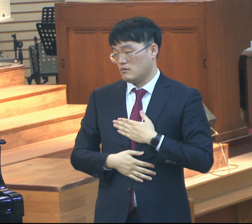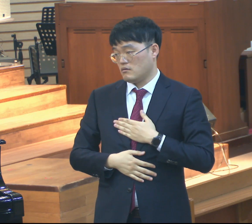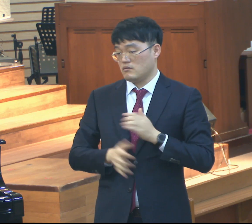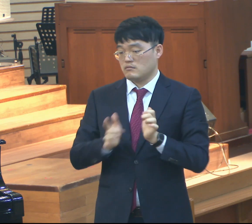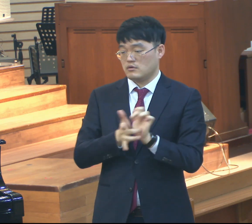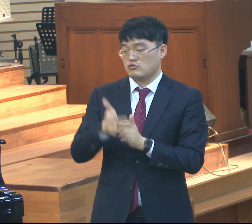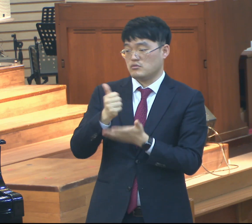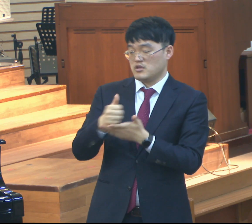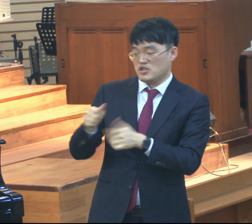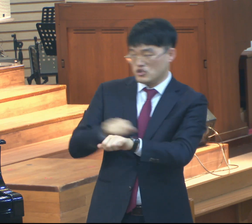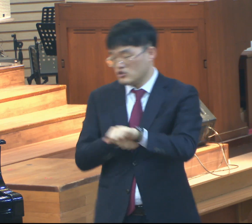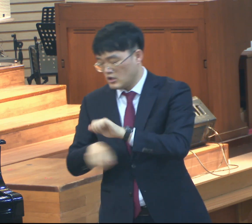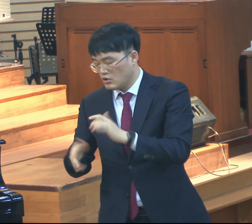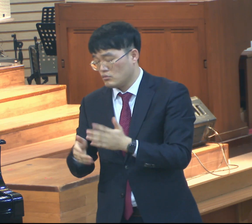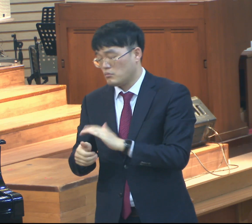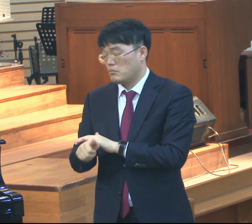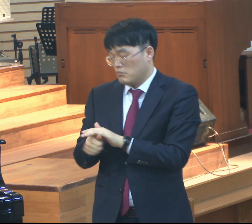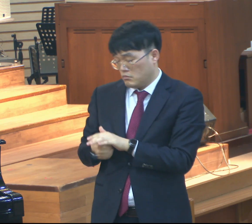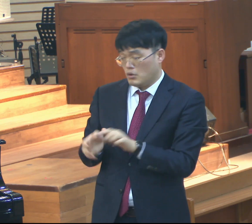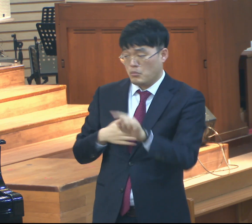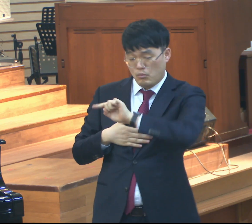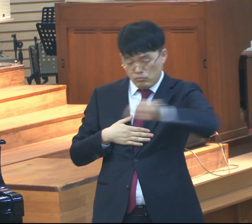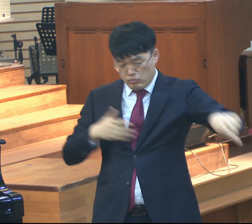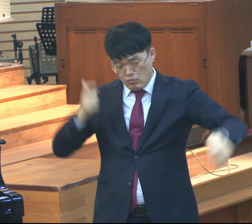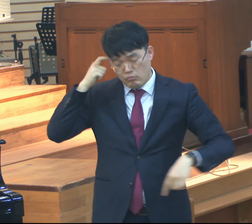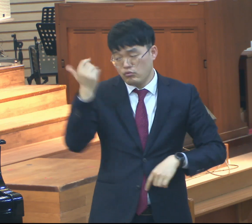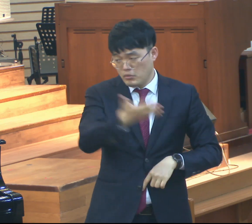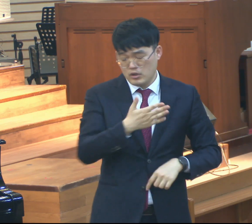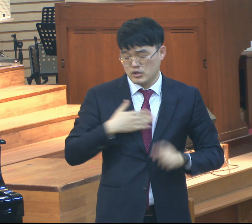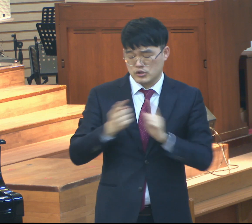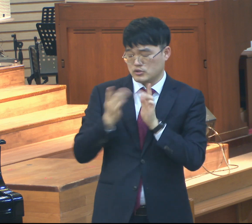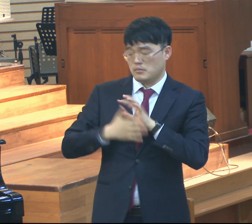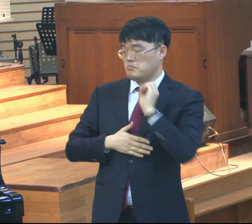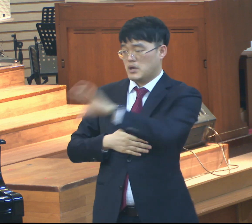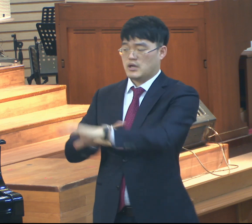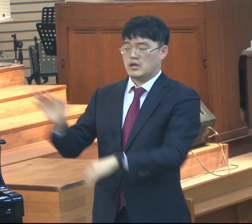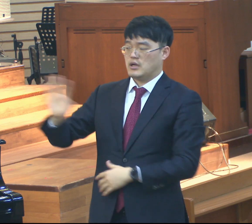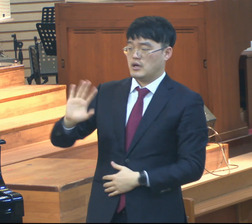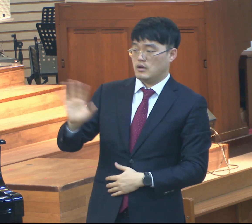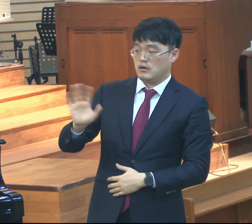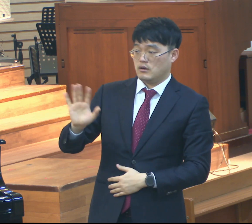대답을 하셨습니다. 당시에 유대인 재판에는 기본 원칙이 있었습니다.